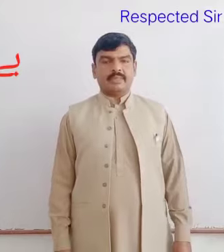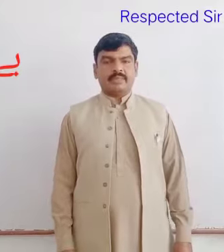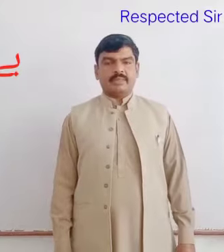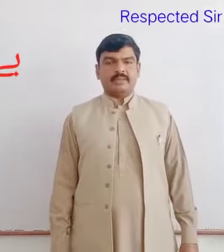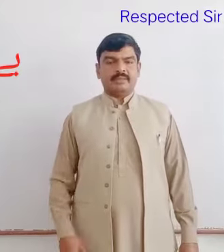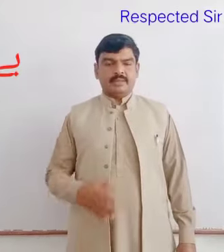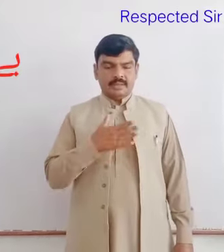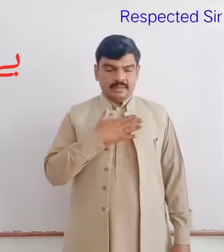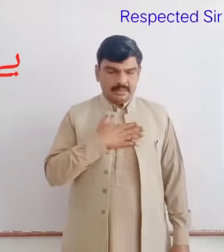बेजान,